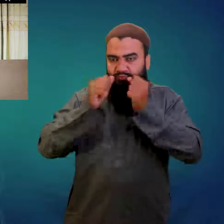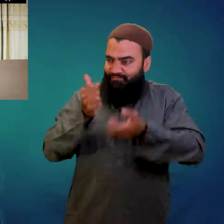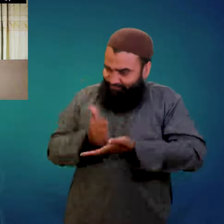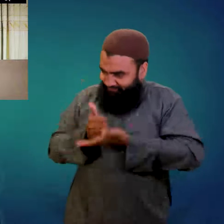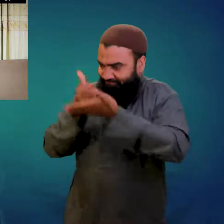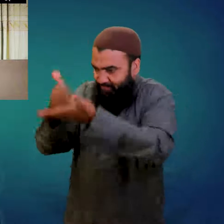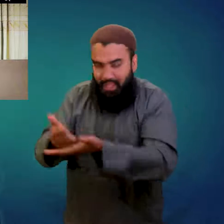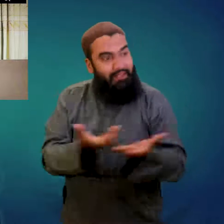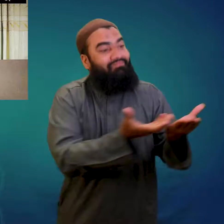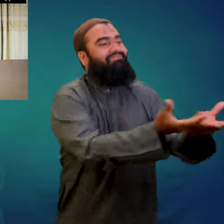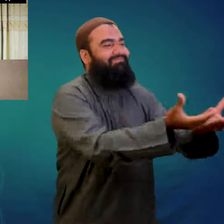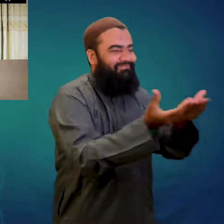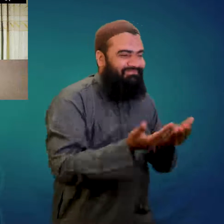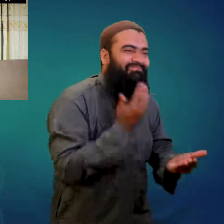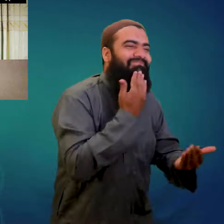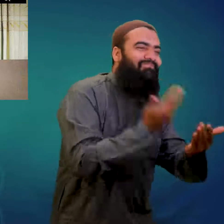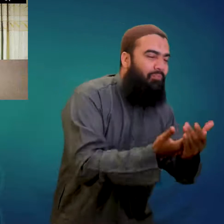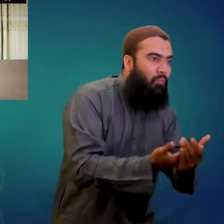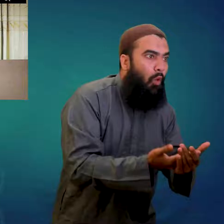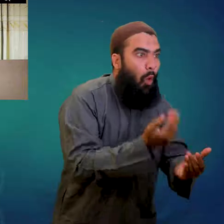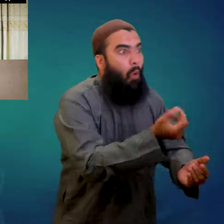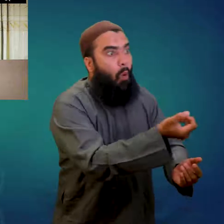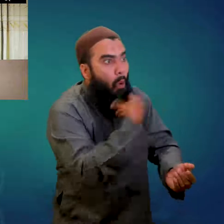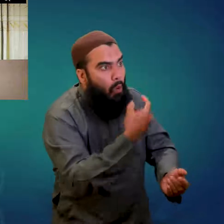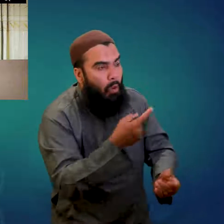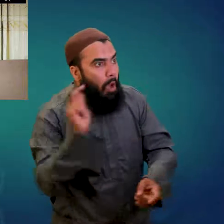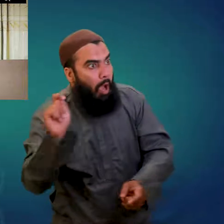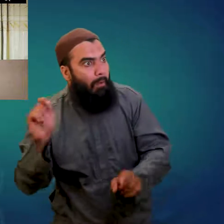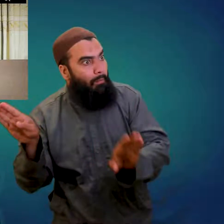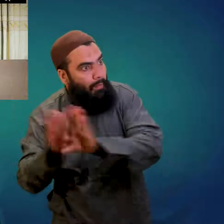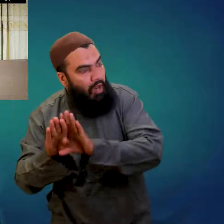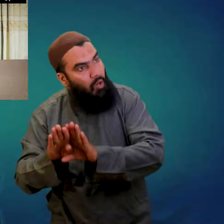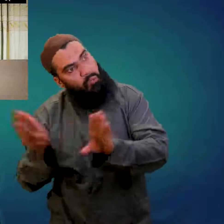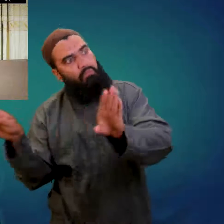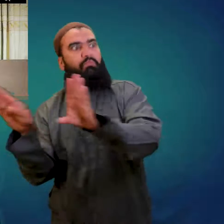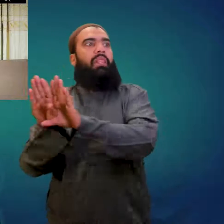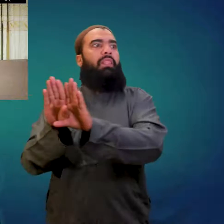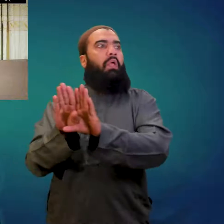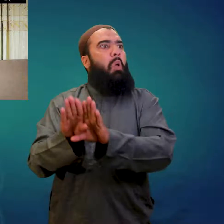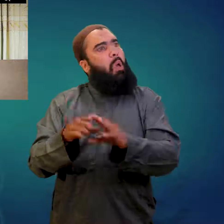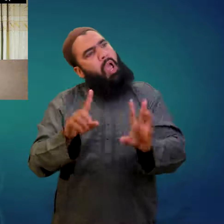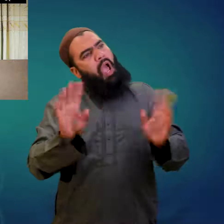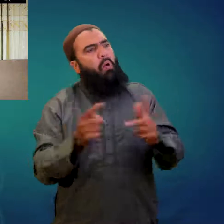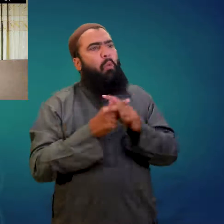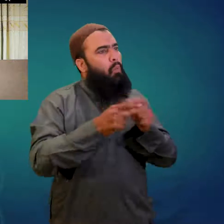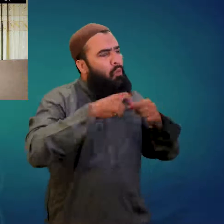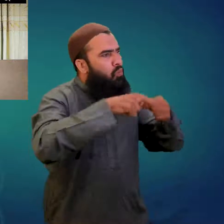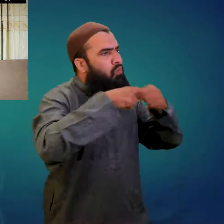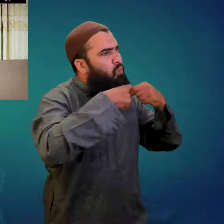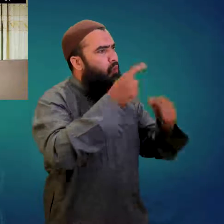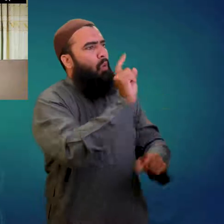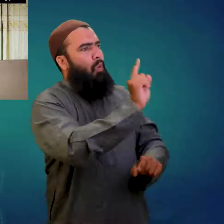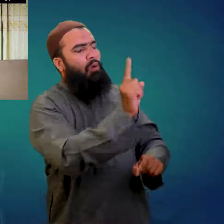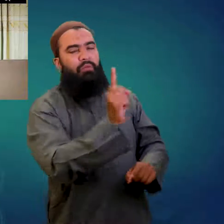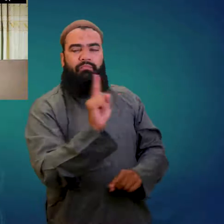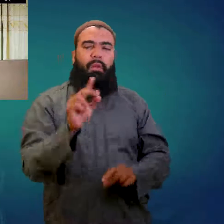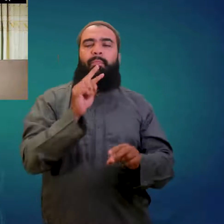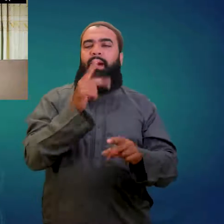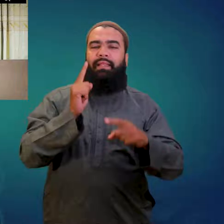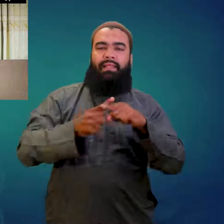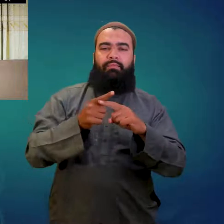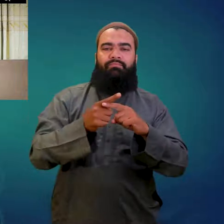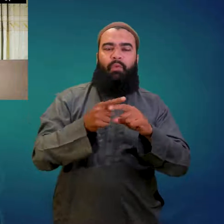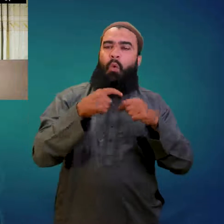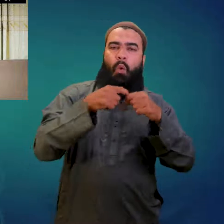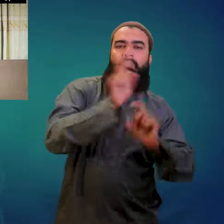ہونے اور اللہ کے حبیب صلی اللہ علیہ وسلم کی اطاعت کا تقاضا بھی یہی ہے کہ اس سے آگے بڑھنے کی کوشش